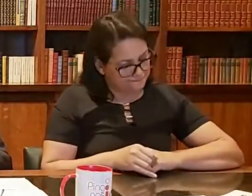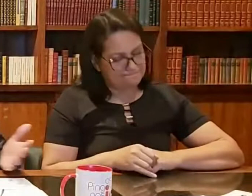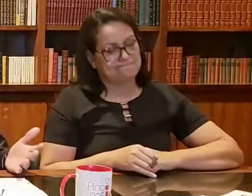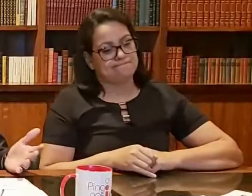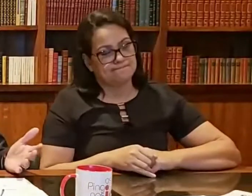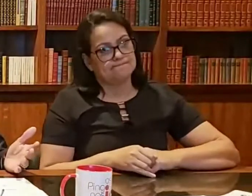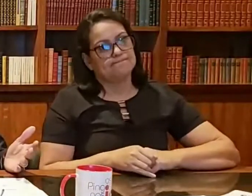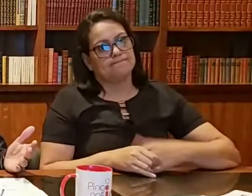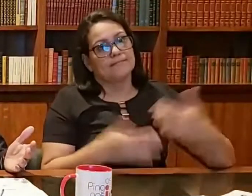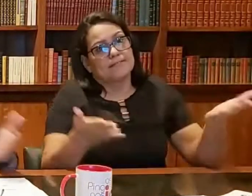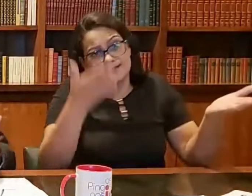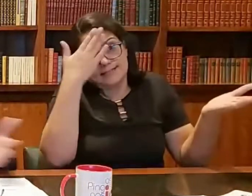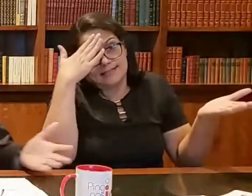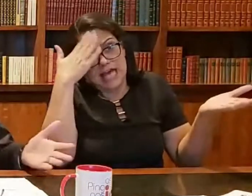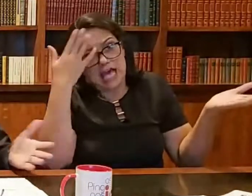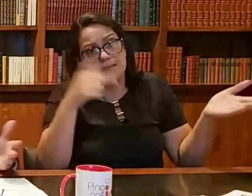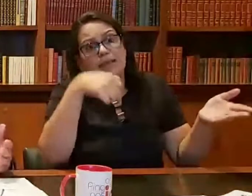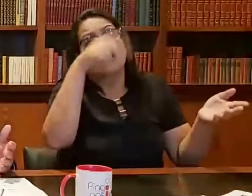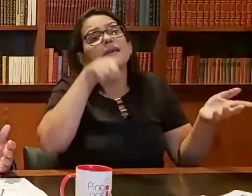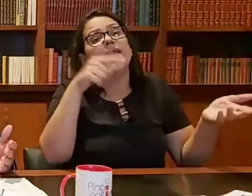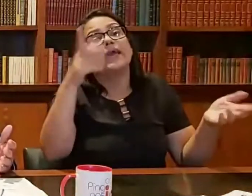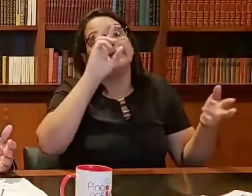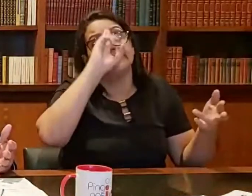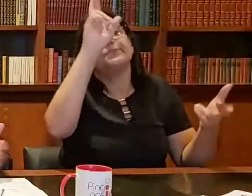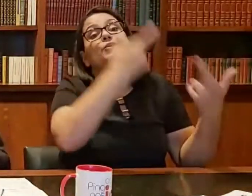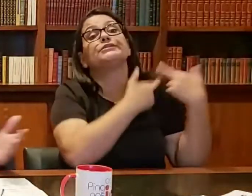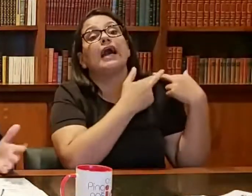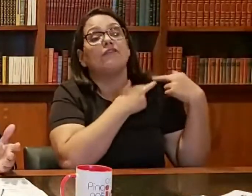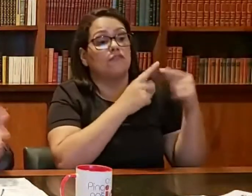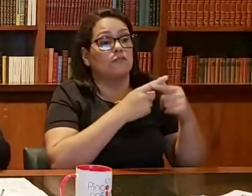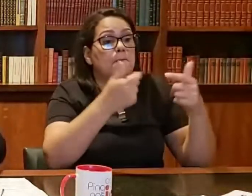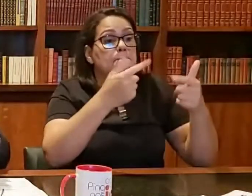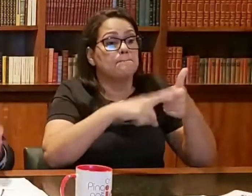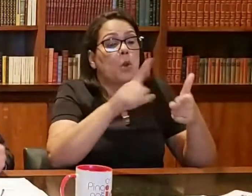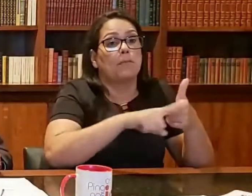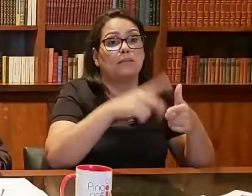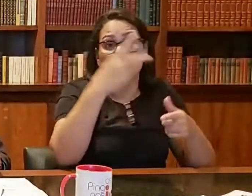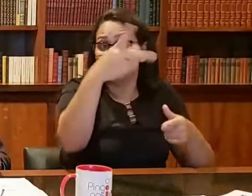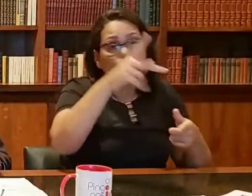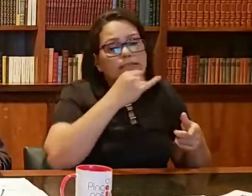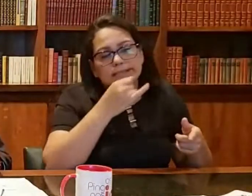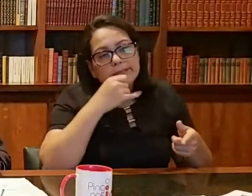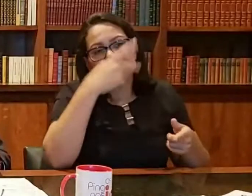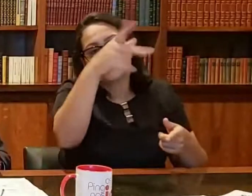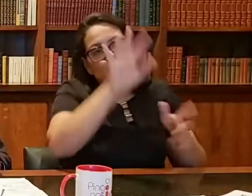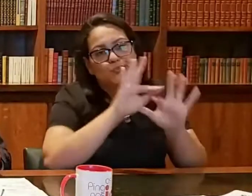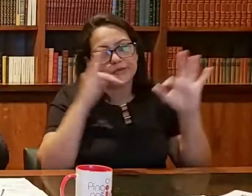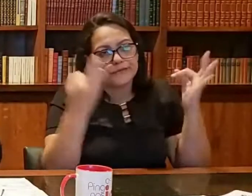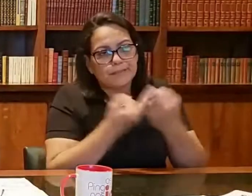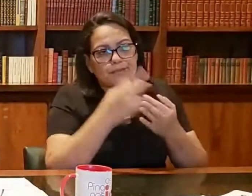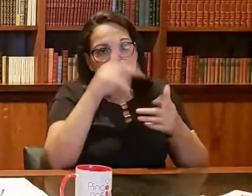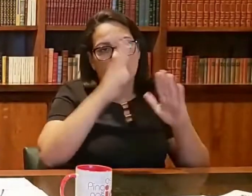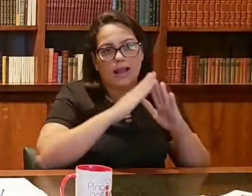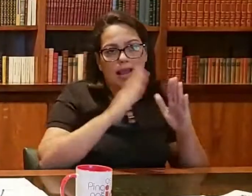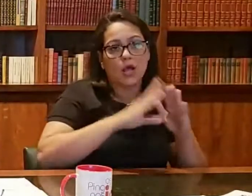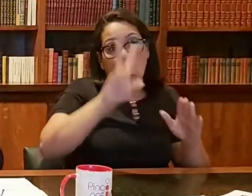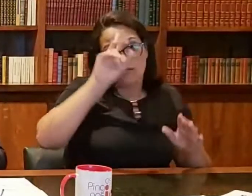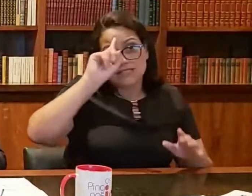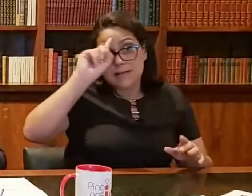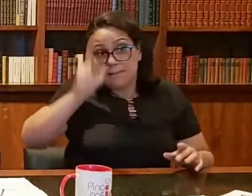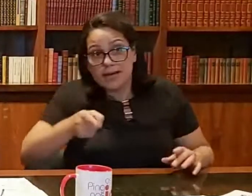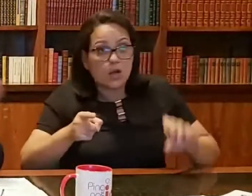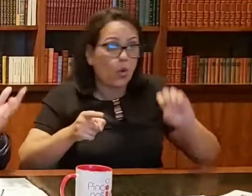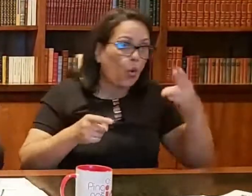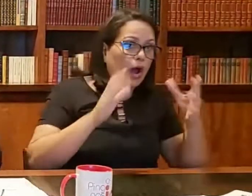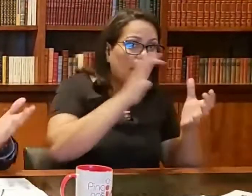E nós sabemos quem está provocando esse problema. Em qualquer lugar, até na tua casa, em certas áreas, ou você manda ou tua mulher